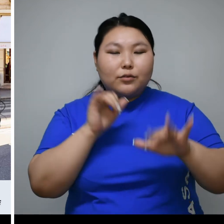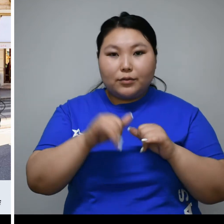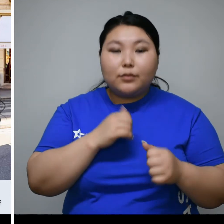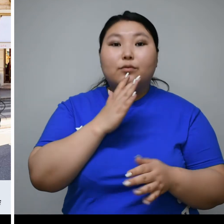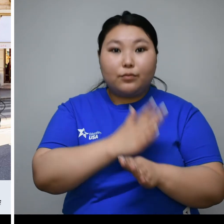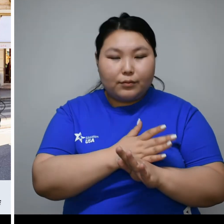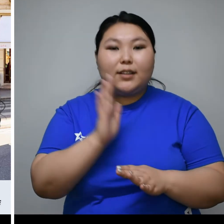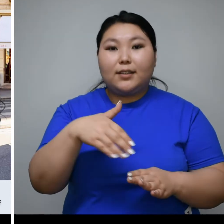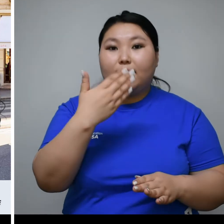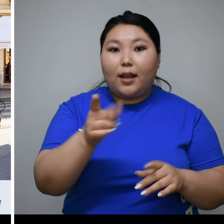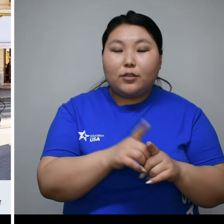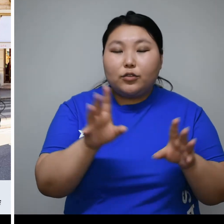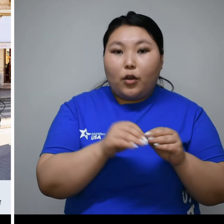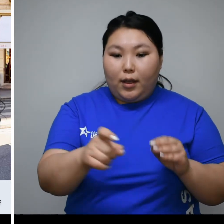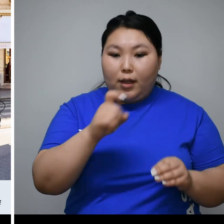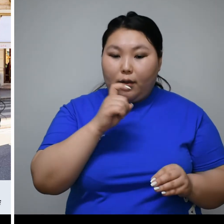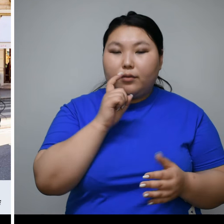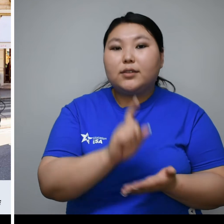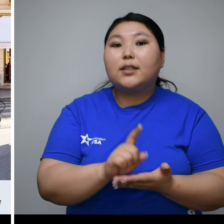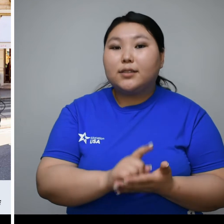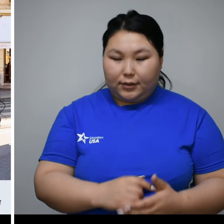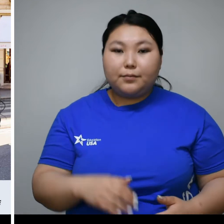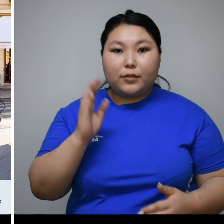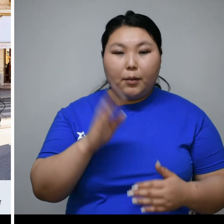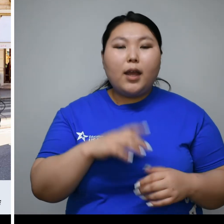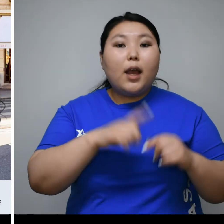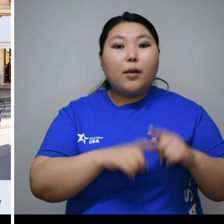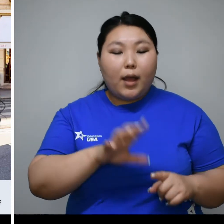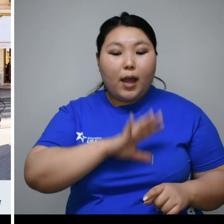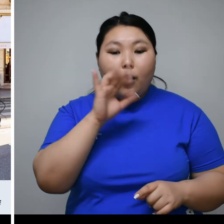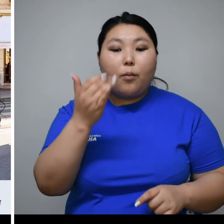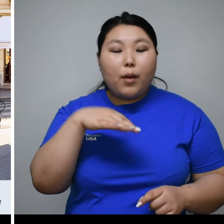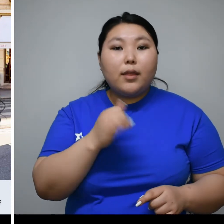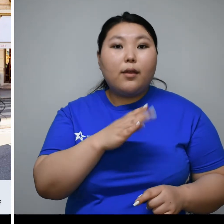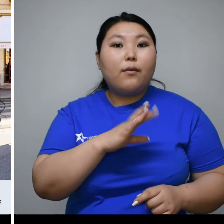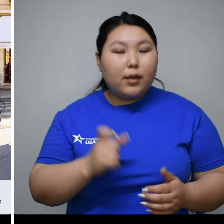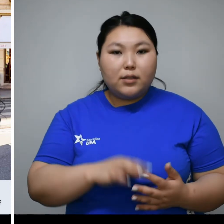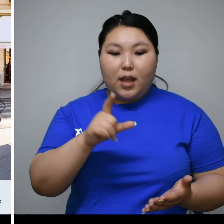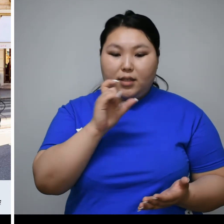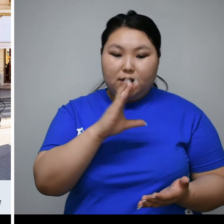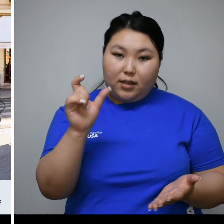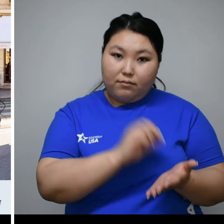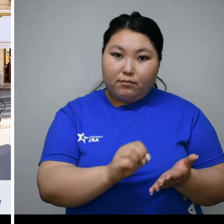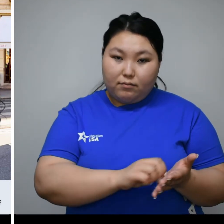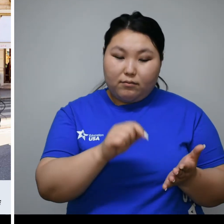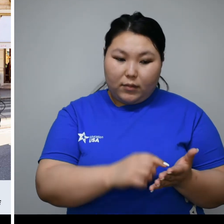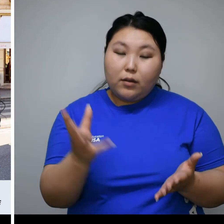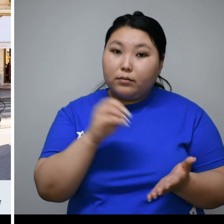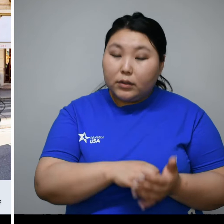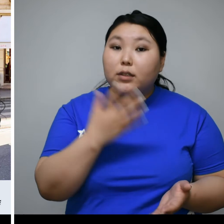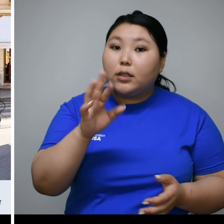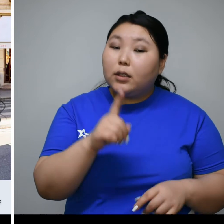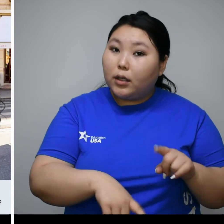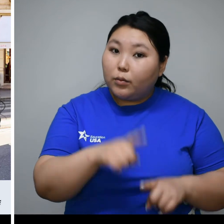асуултуудыг асуугаад танаас ч гэсэн товч тодорхой хариултуудыг шаарддаг. За ямар хуу асуултууд байдаг вэ гэхлээр яг эсэн дээр чинь